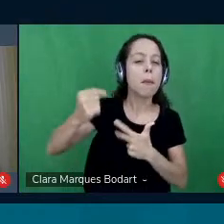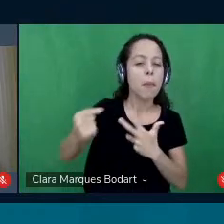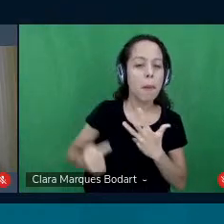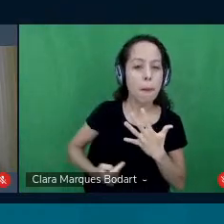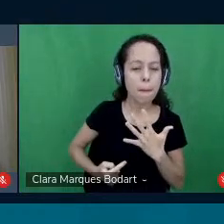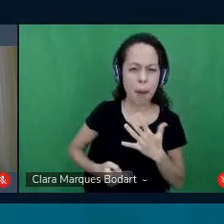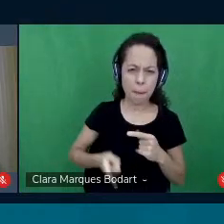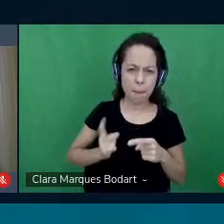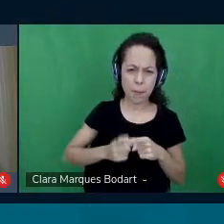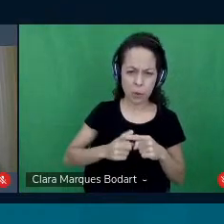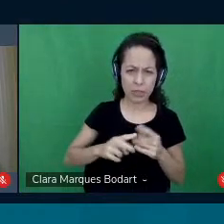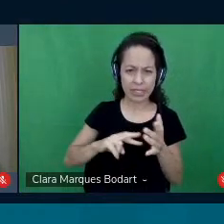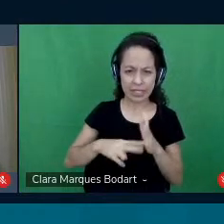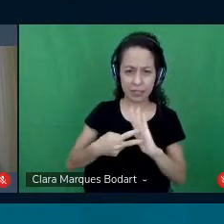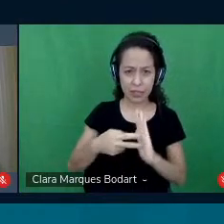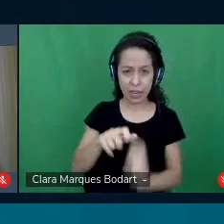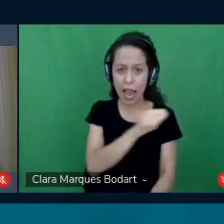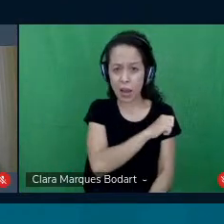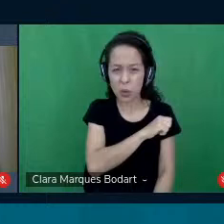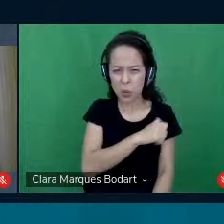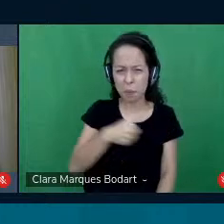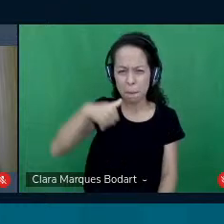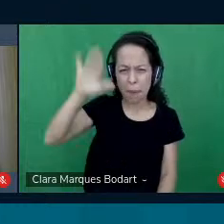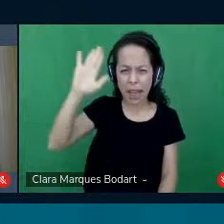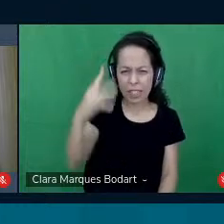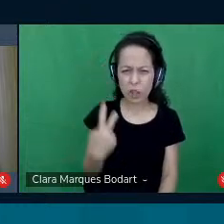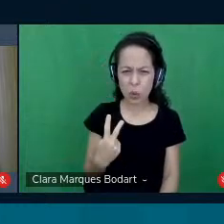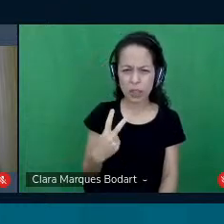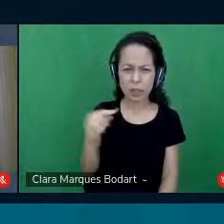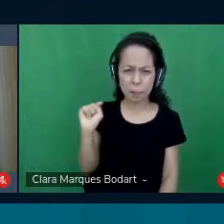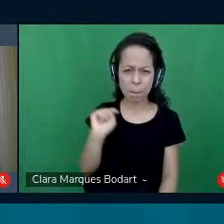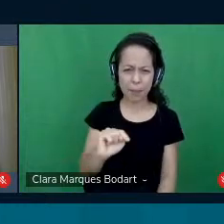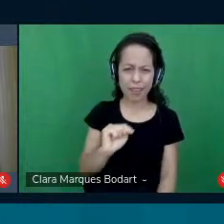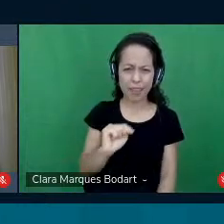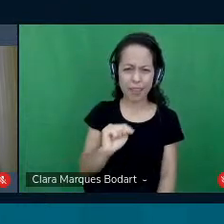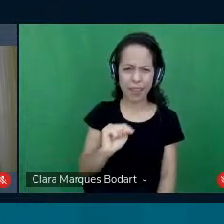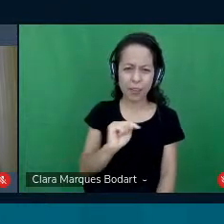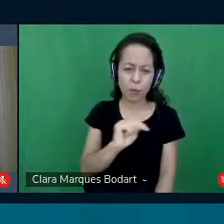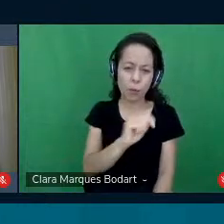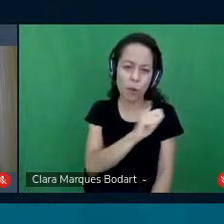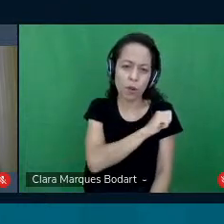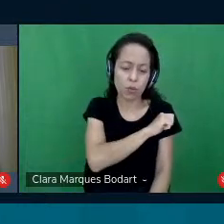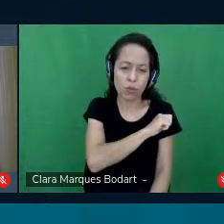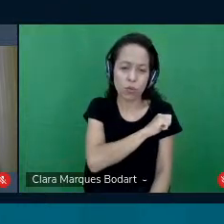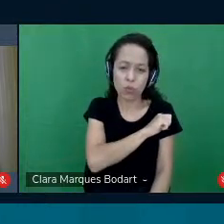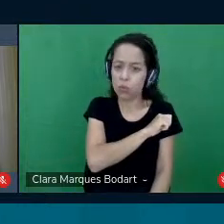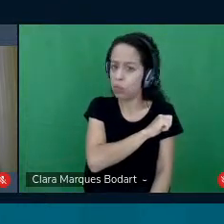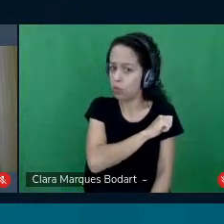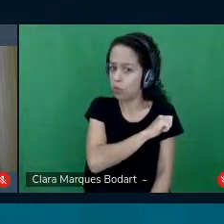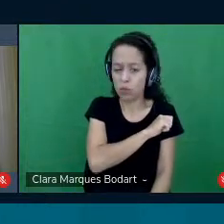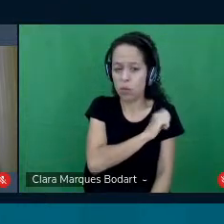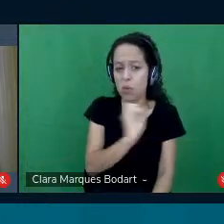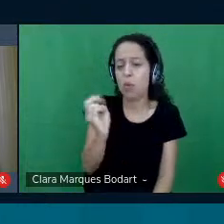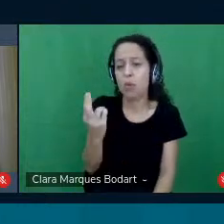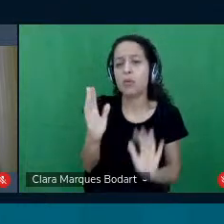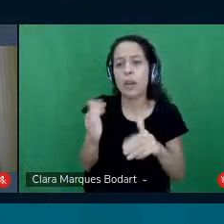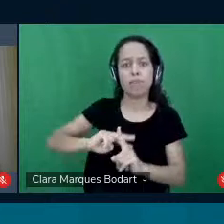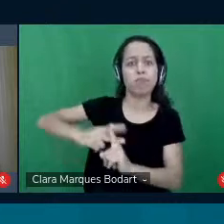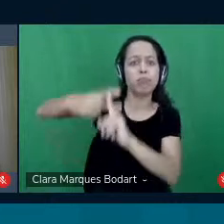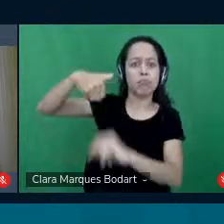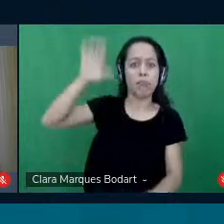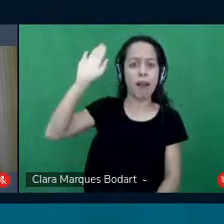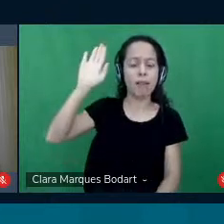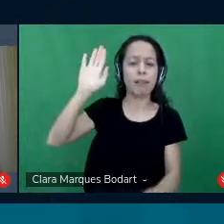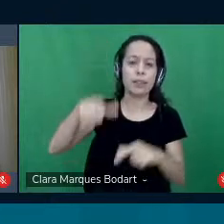ter mais de 2.800 alunos, ou por ele ter já titulado muito mais de 1.300